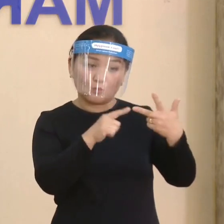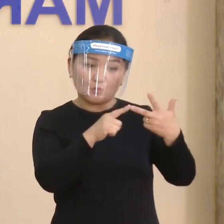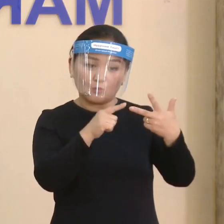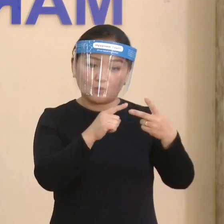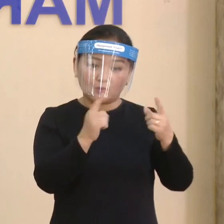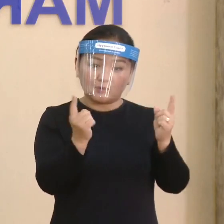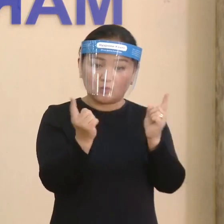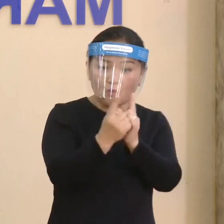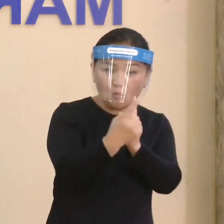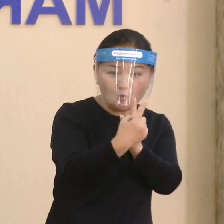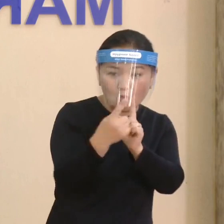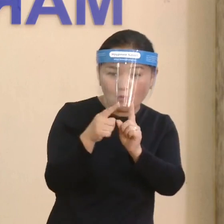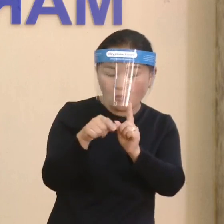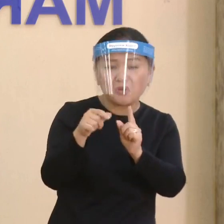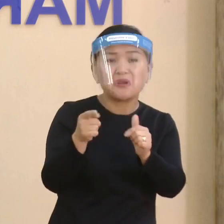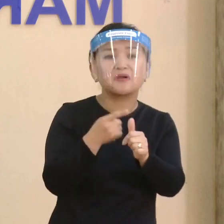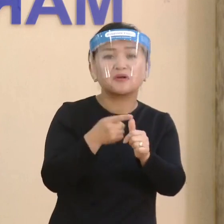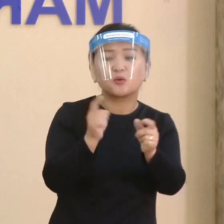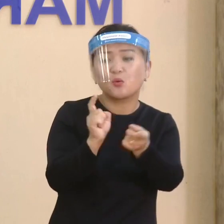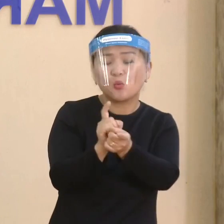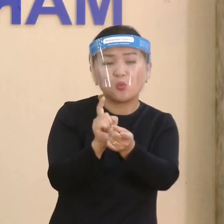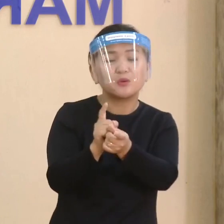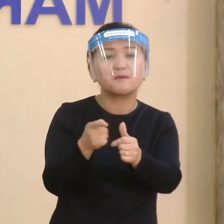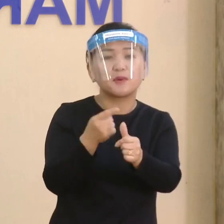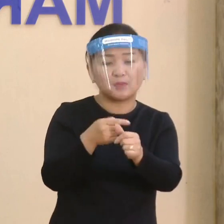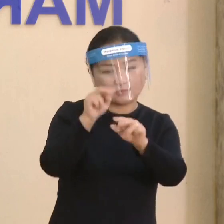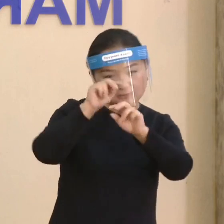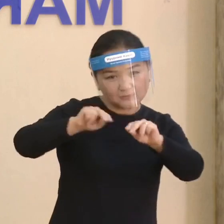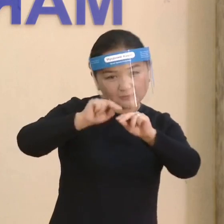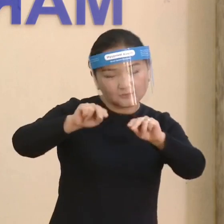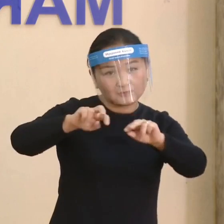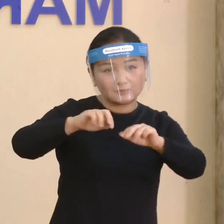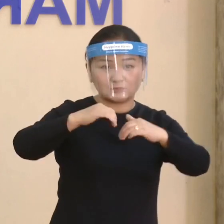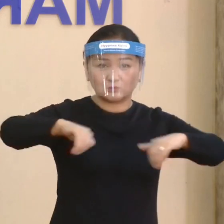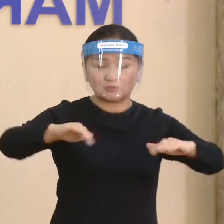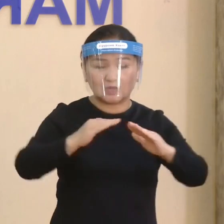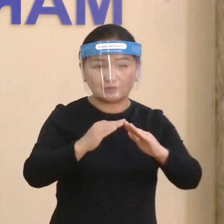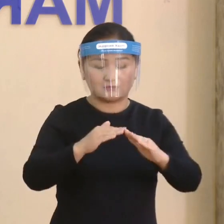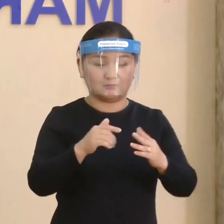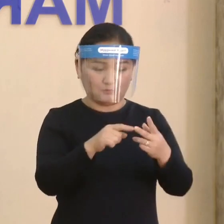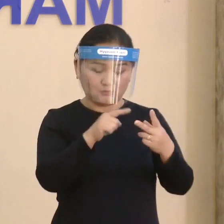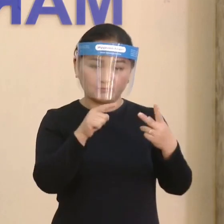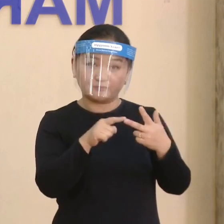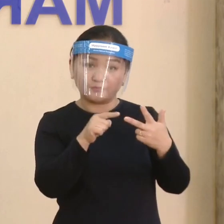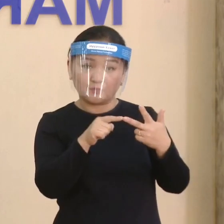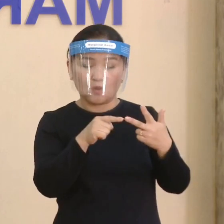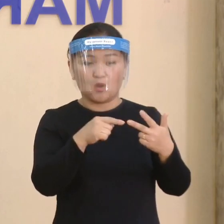судалгааг одоо сайн хийж халдвартай эсвэл шинж